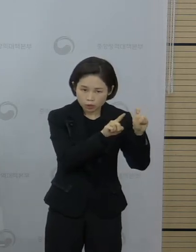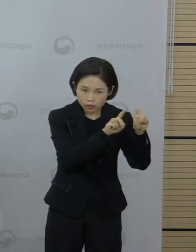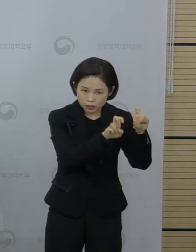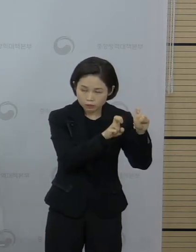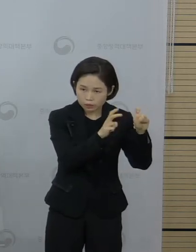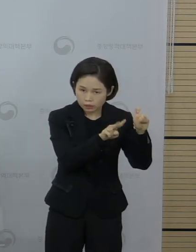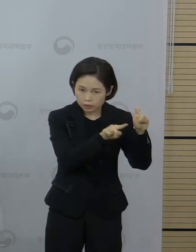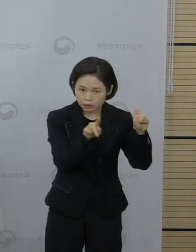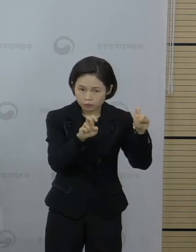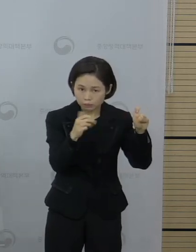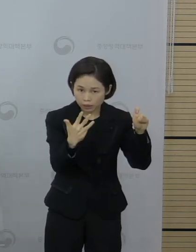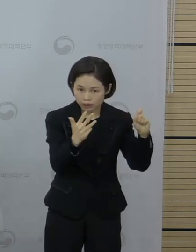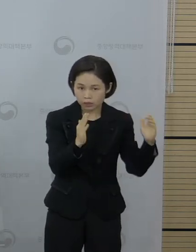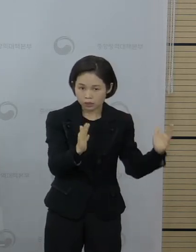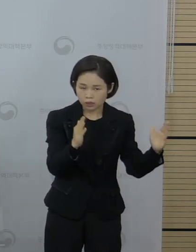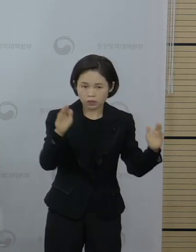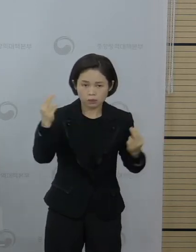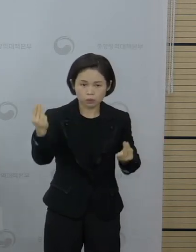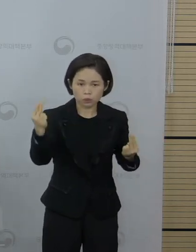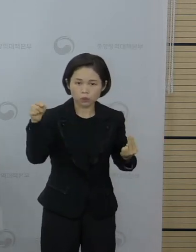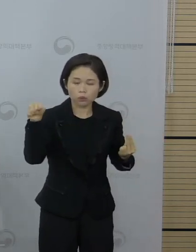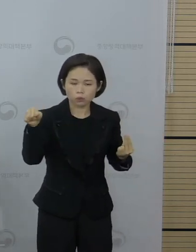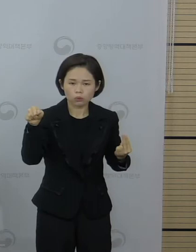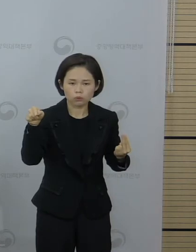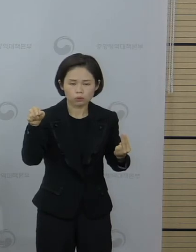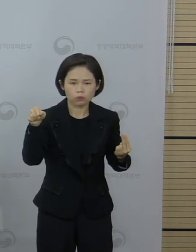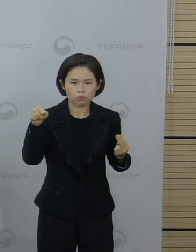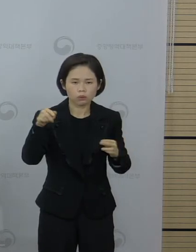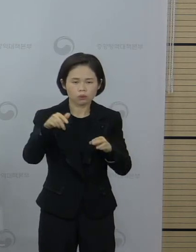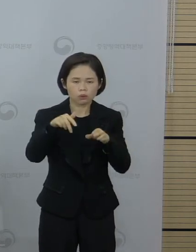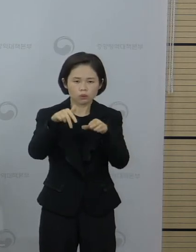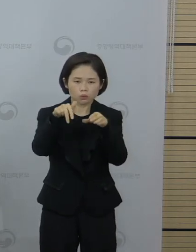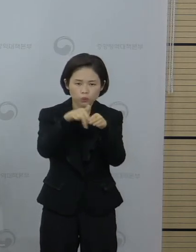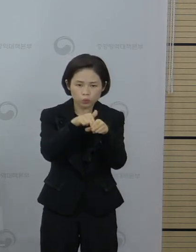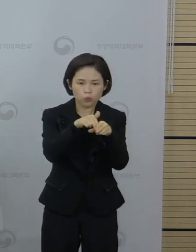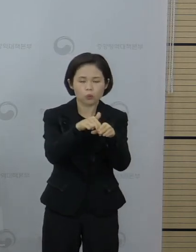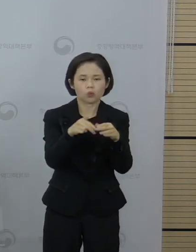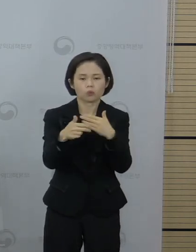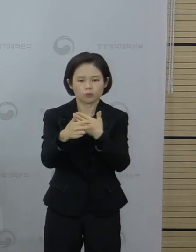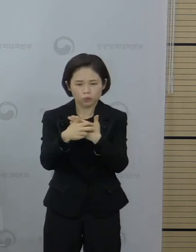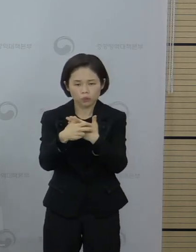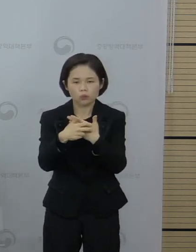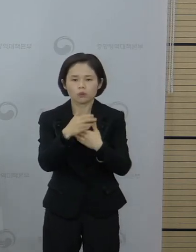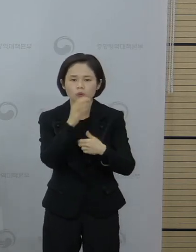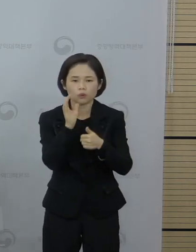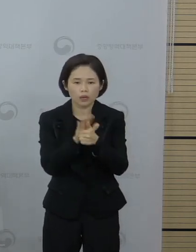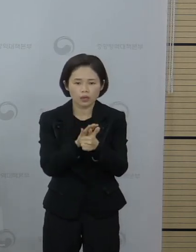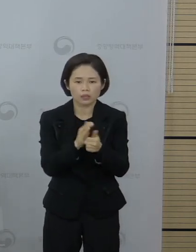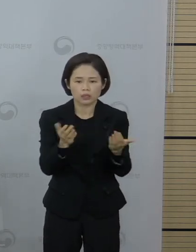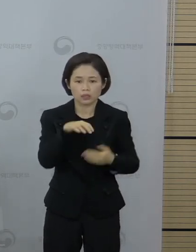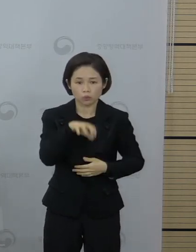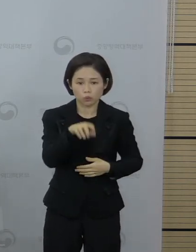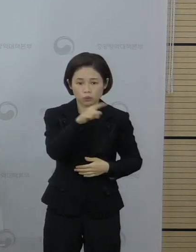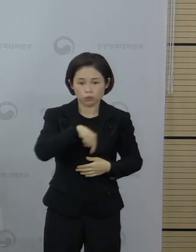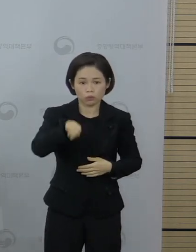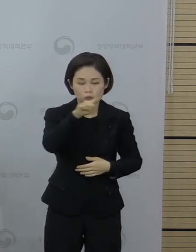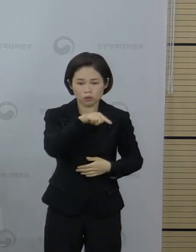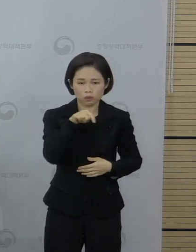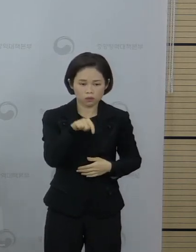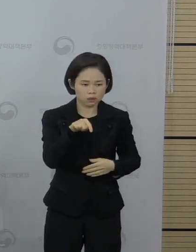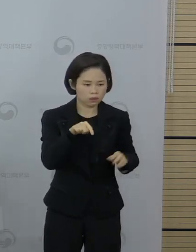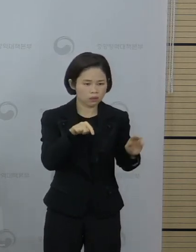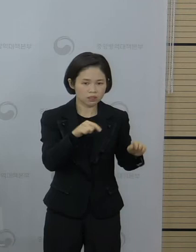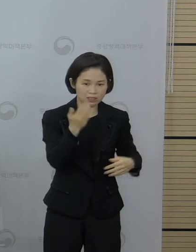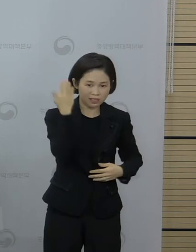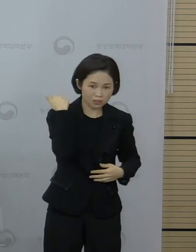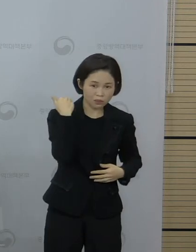사이에 집단 발생 건수와 비교를 하면 종교시설, 의료기관 요양시설 및 사업장은 전체적으로 두배